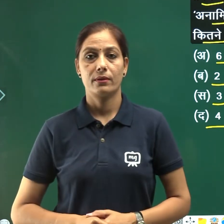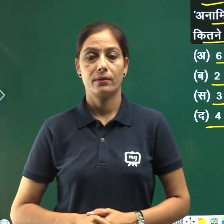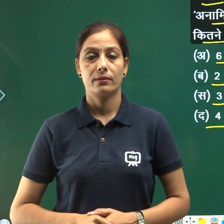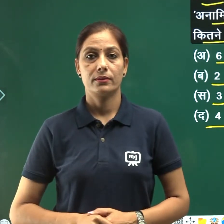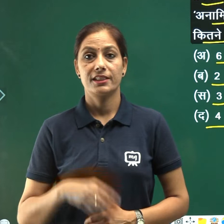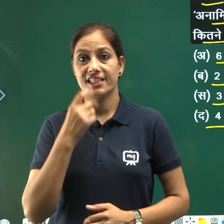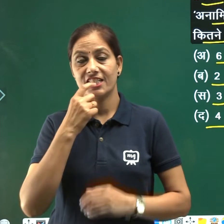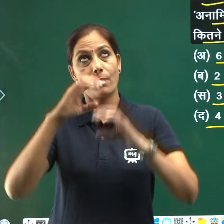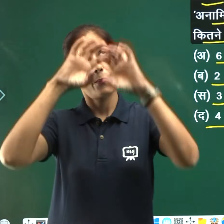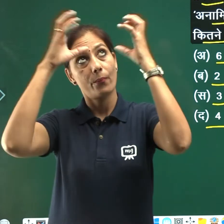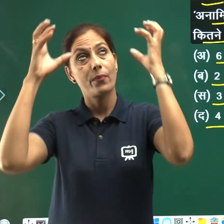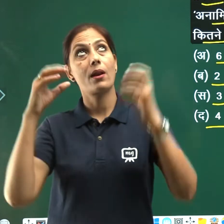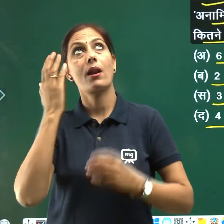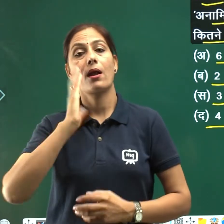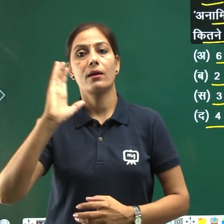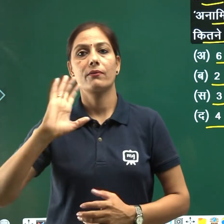बादल राग कविता